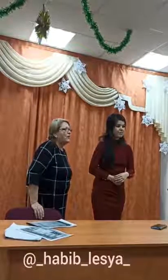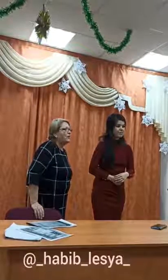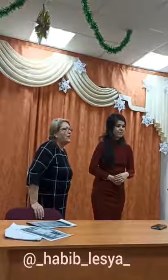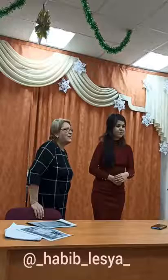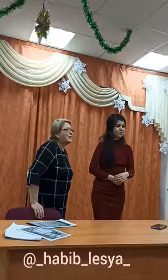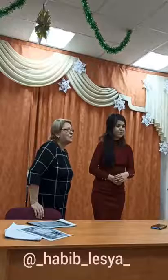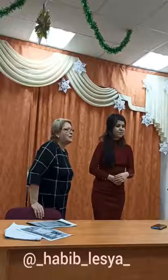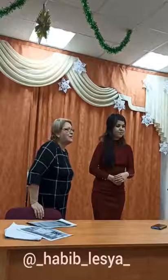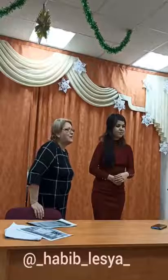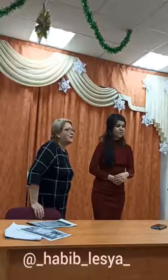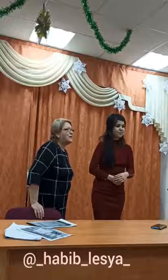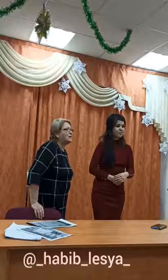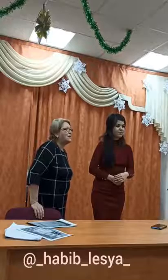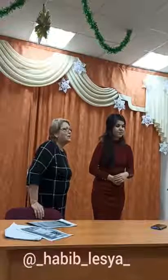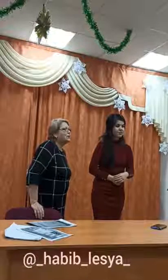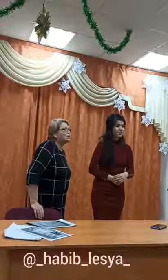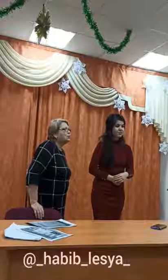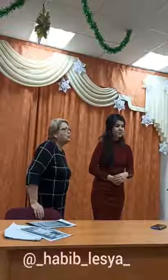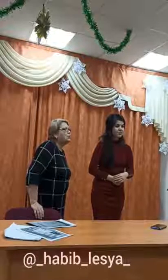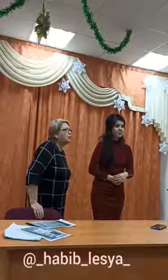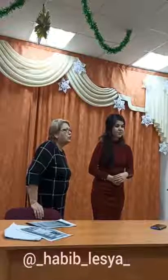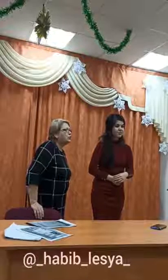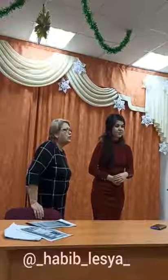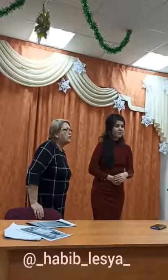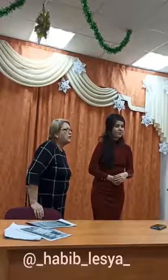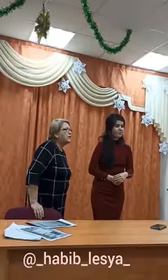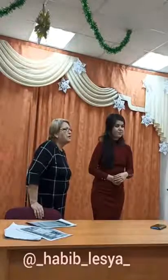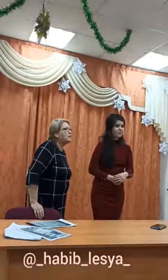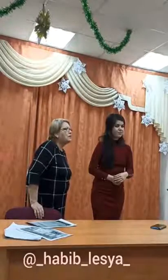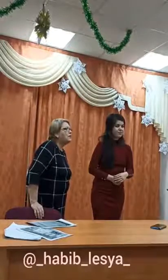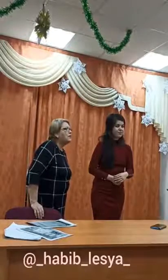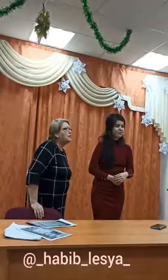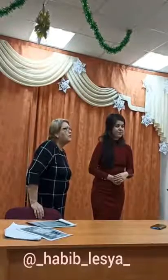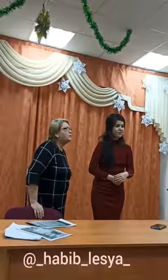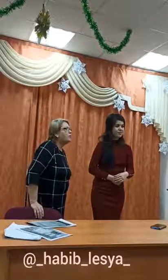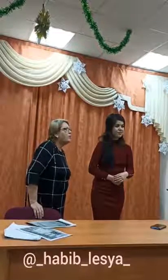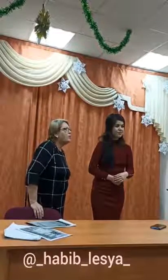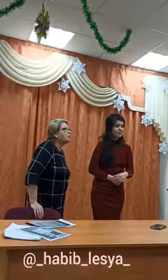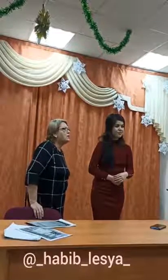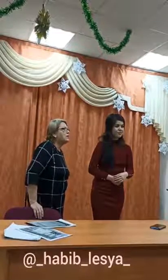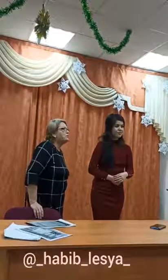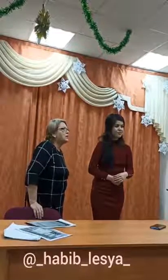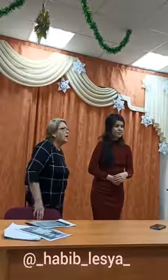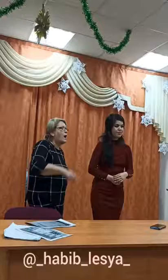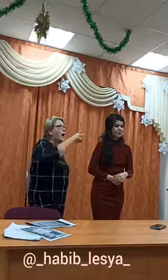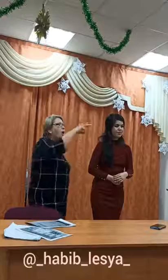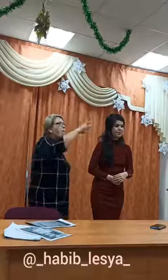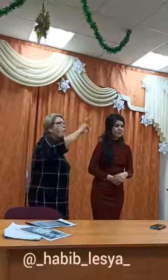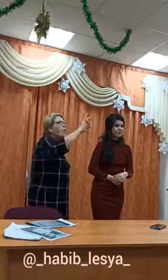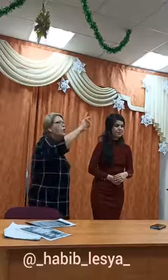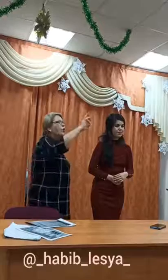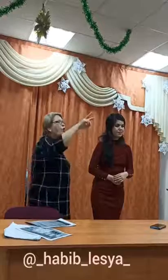Альфина ей посоветовала, говорит, что ты мучаешься из-за своих дорог. Я вспомнила